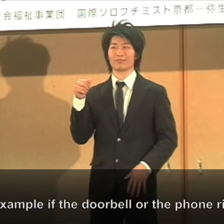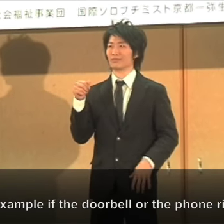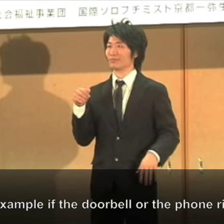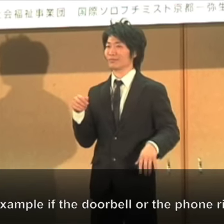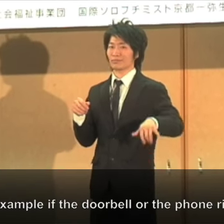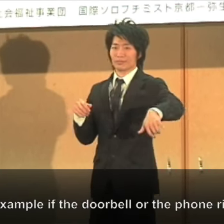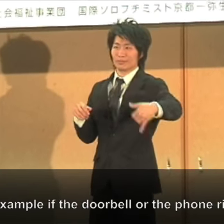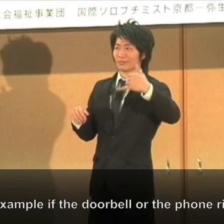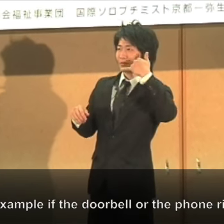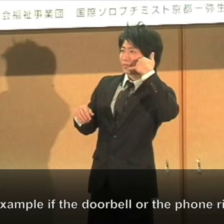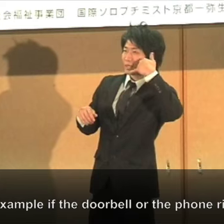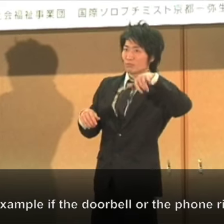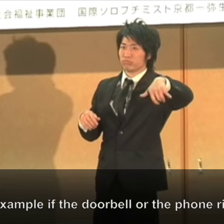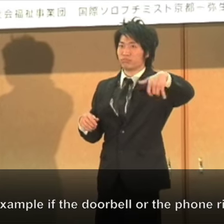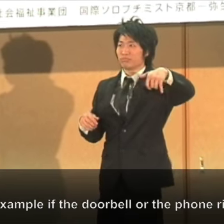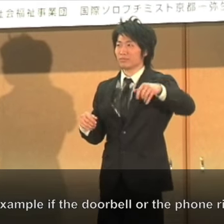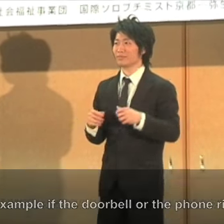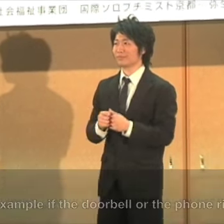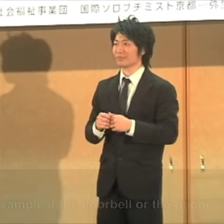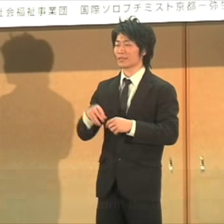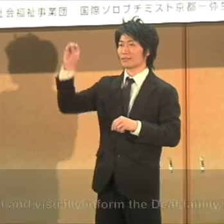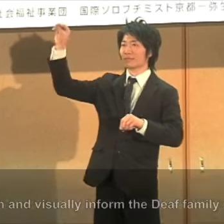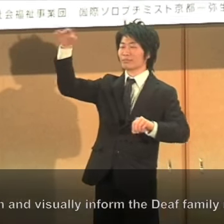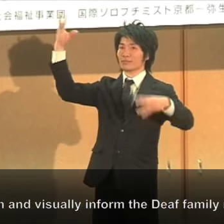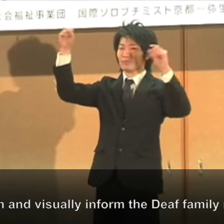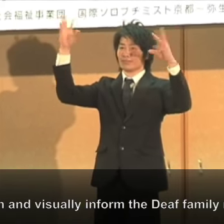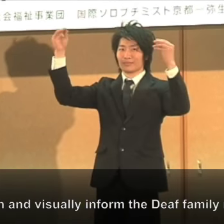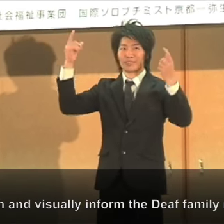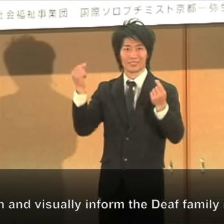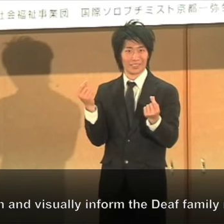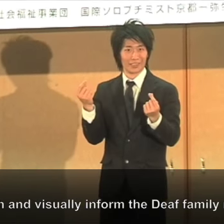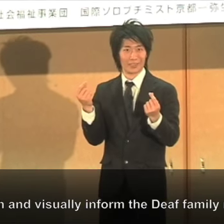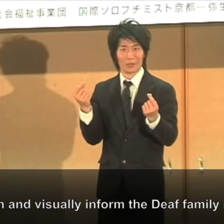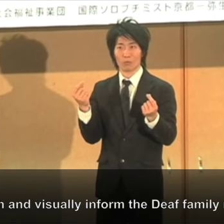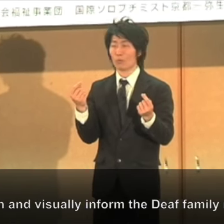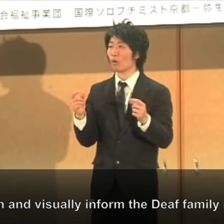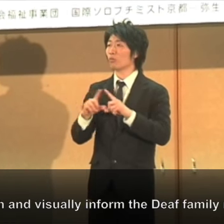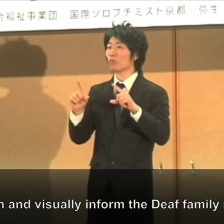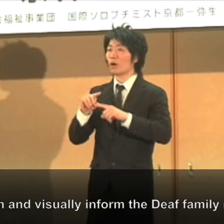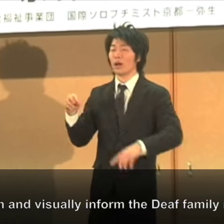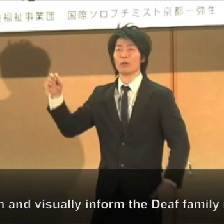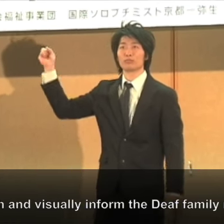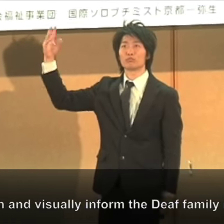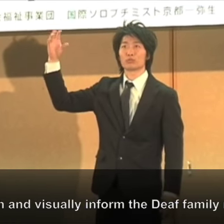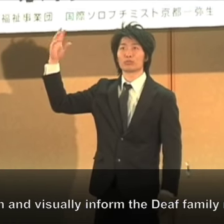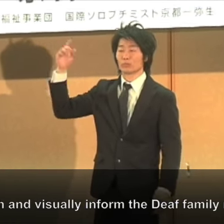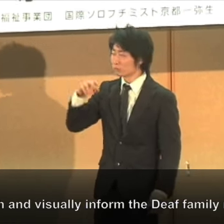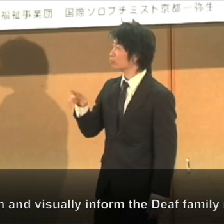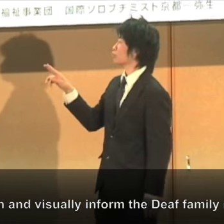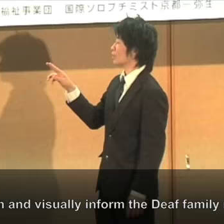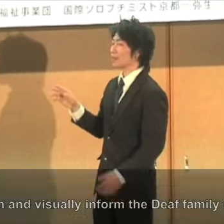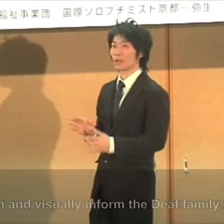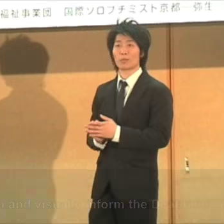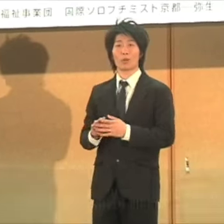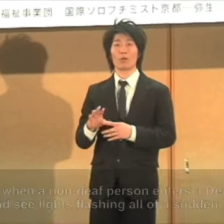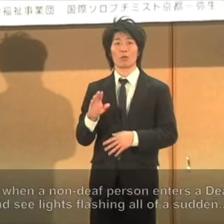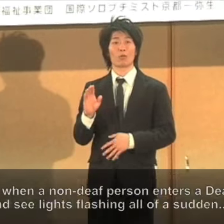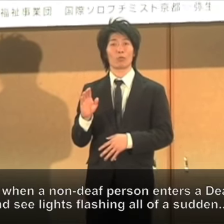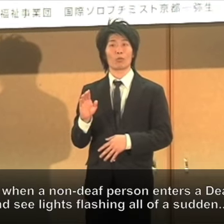イム、電話鳴りますよね。すると電気が点滅するんです。皆さんはあの音を聞いて